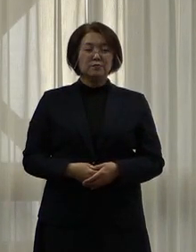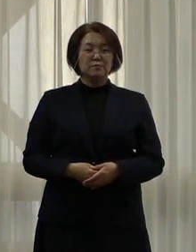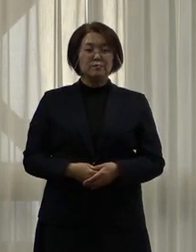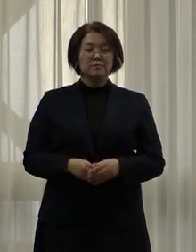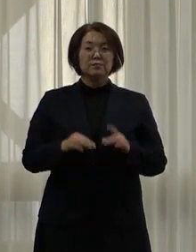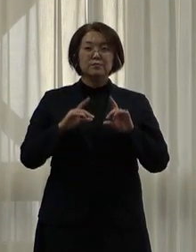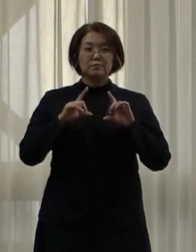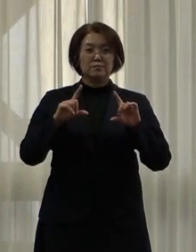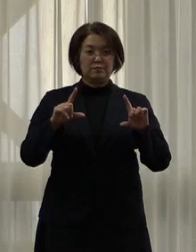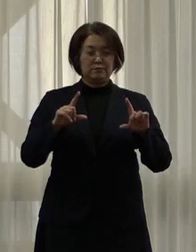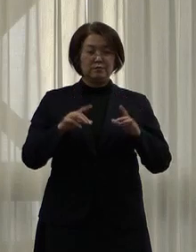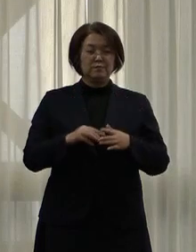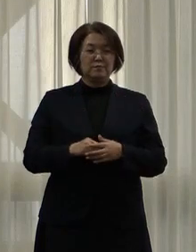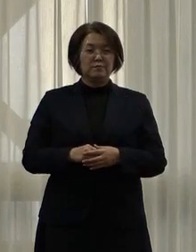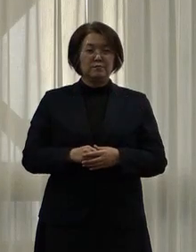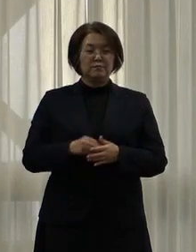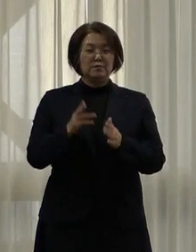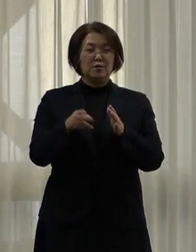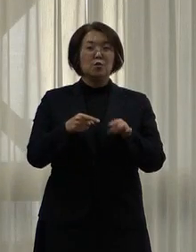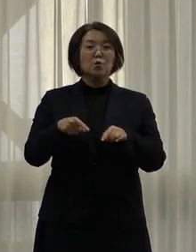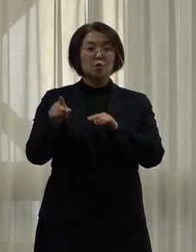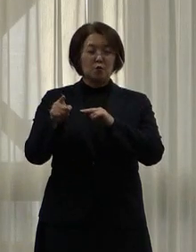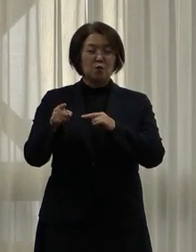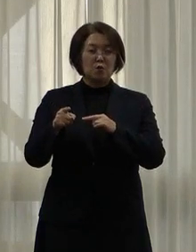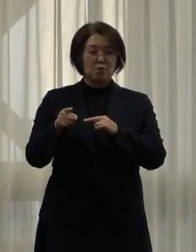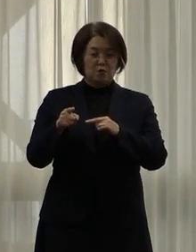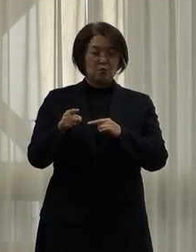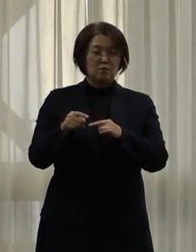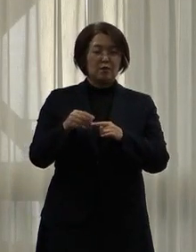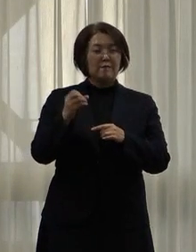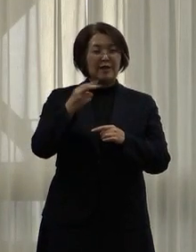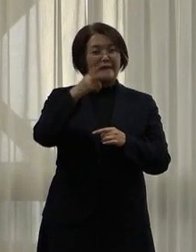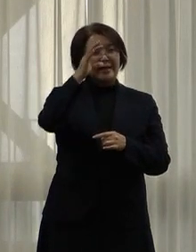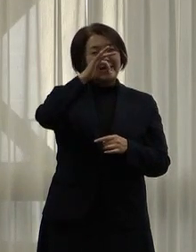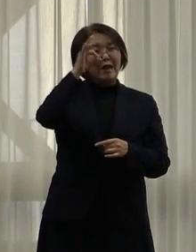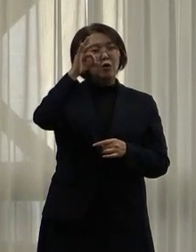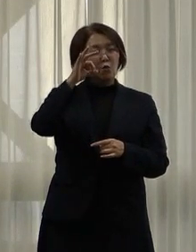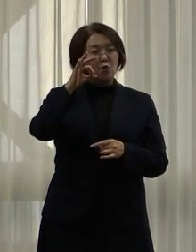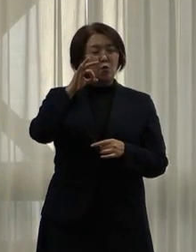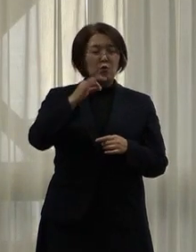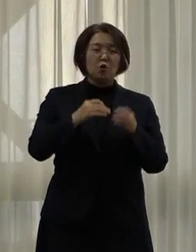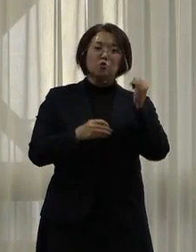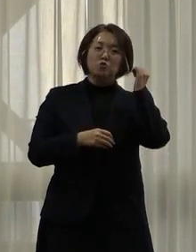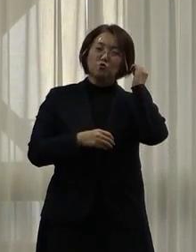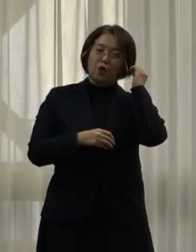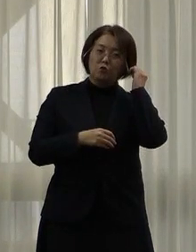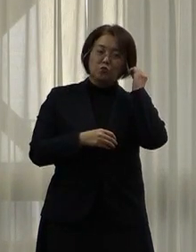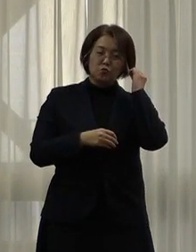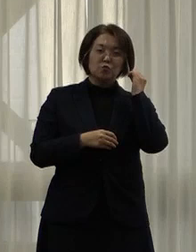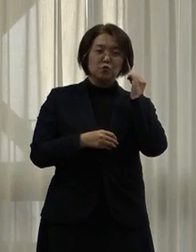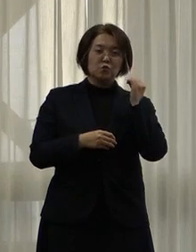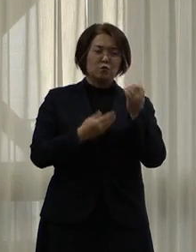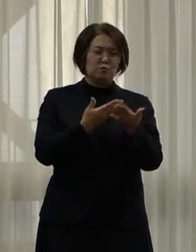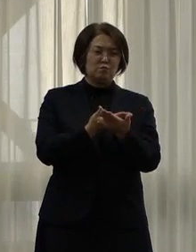はい、旅行需要、あるいは観光、宿泊の需